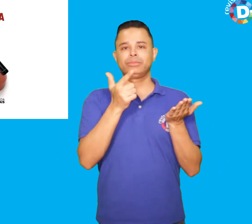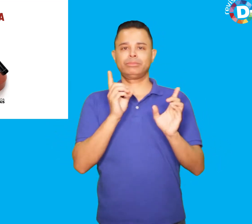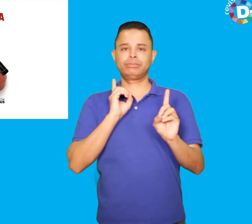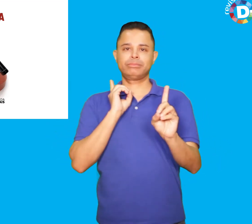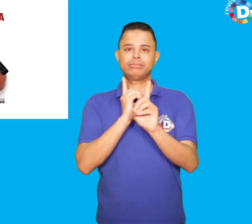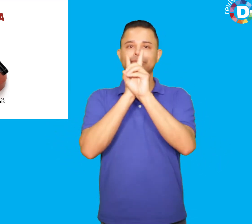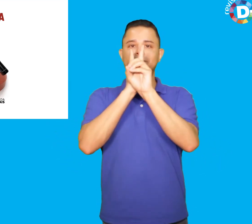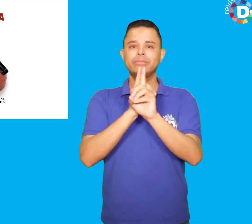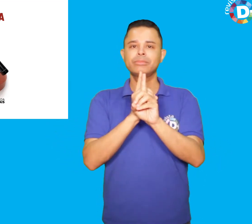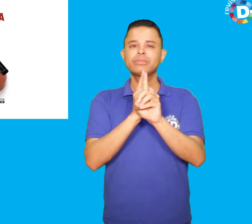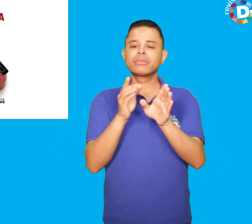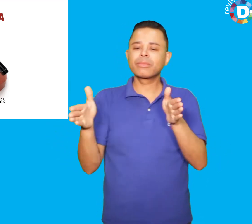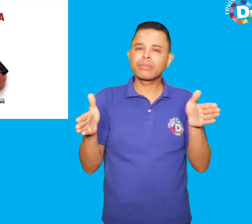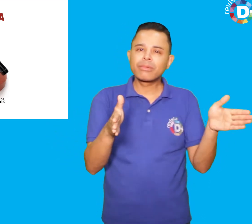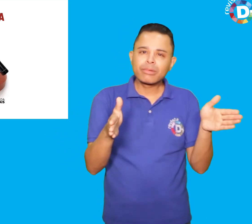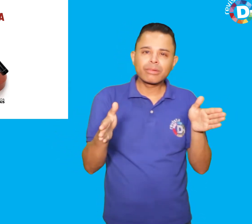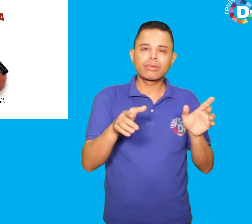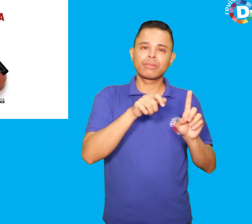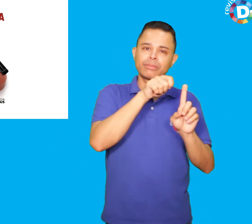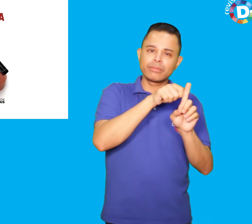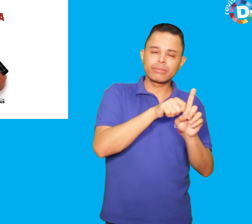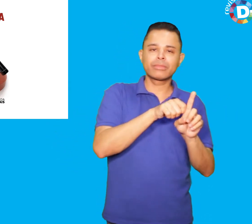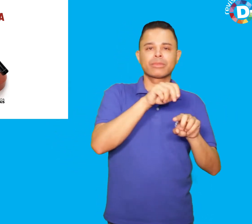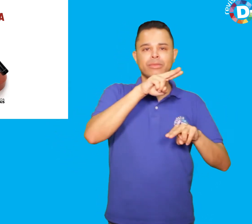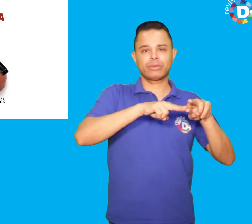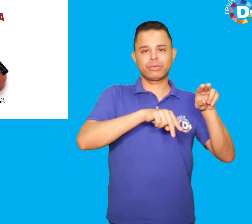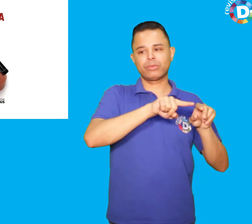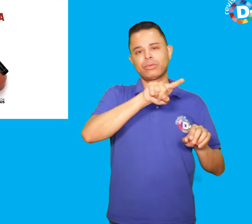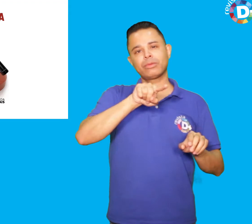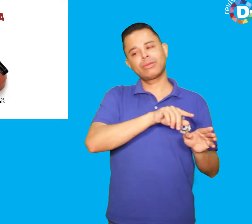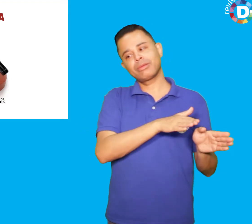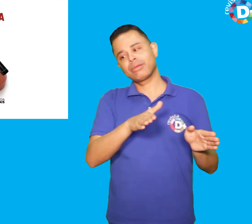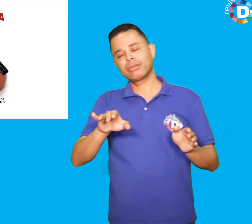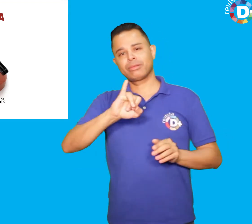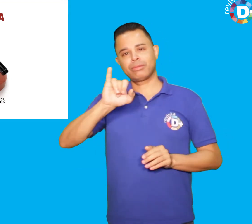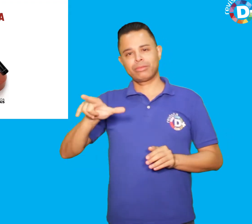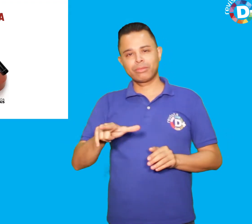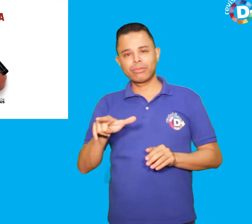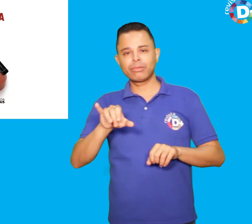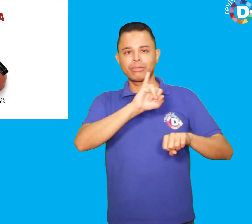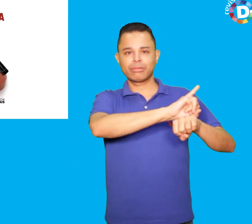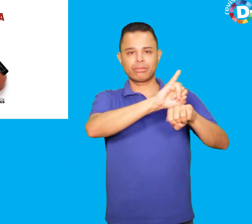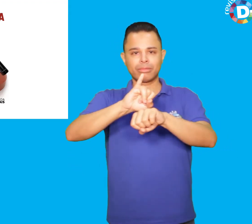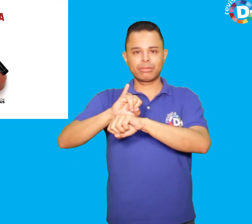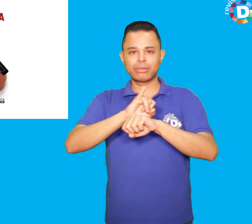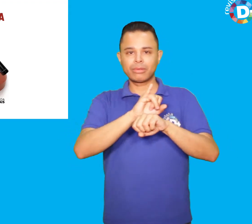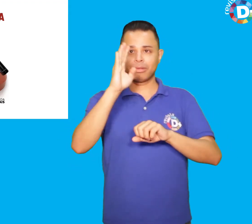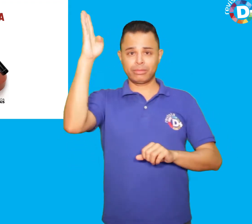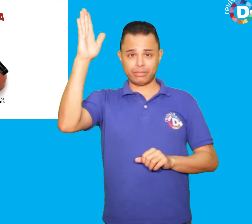entre junho e julho deste ano, em 7 capitais do país. Foram